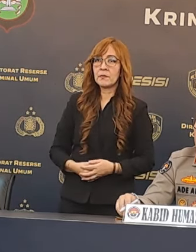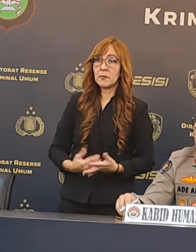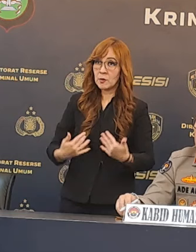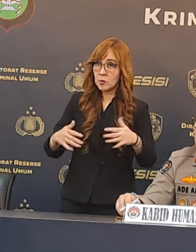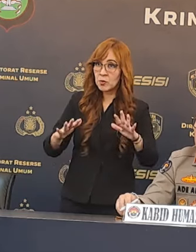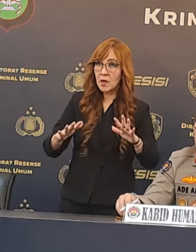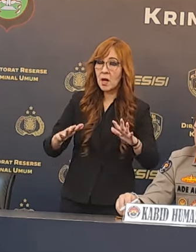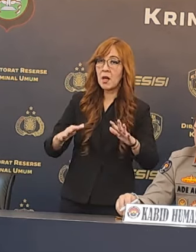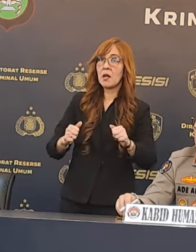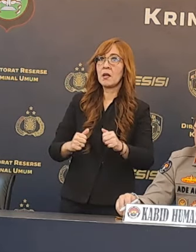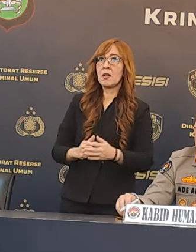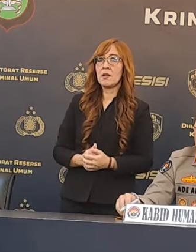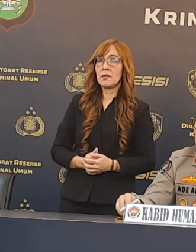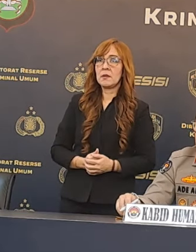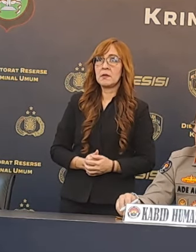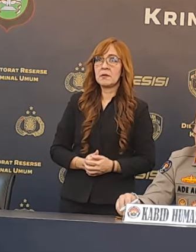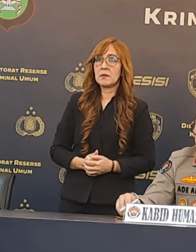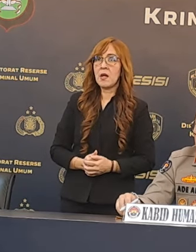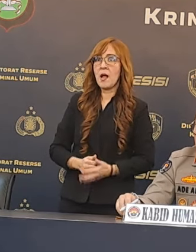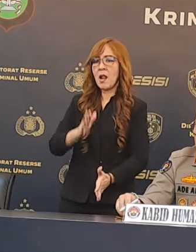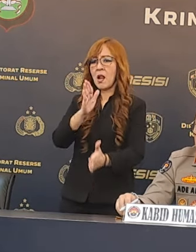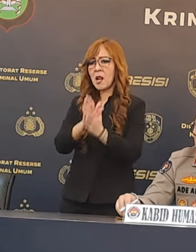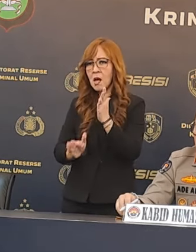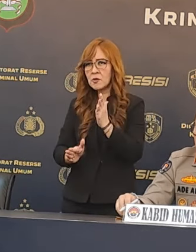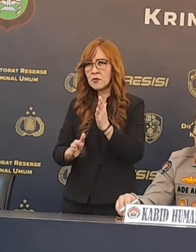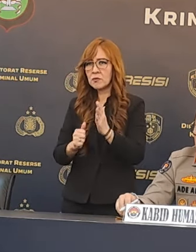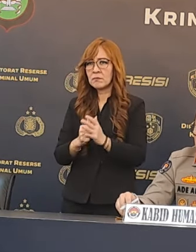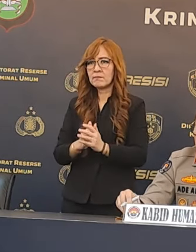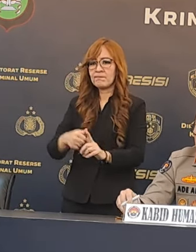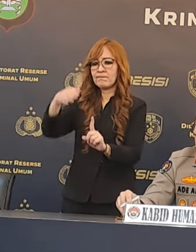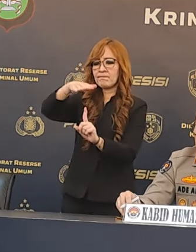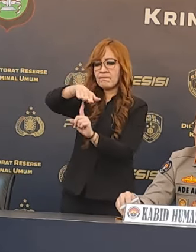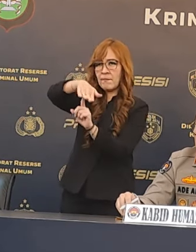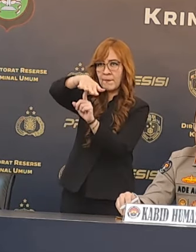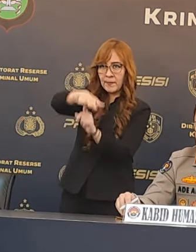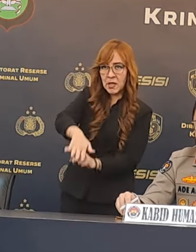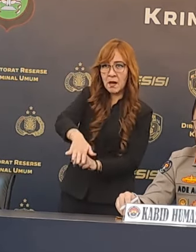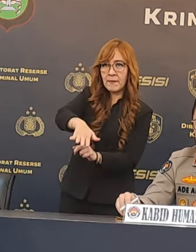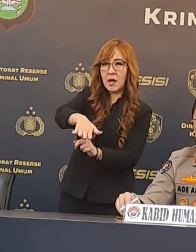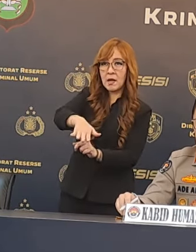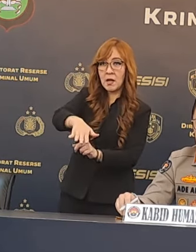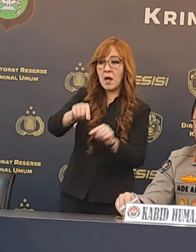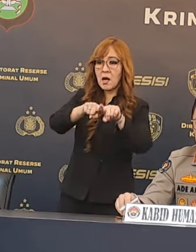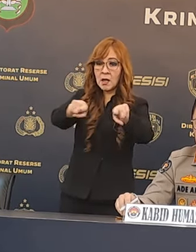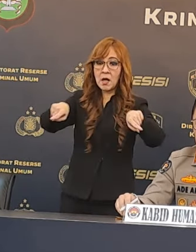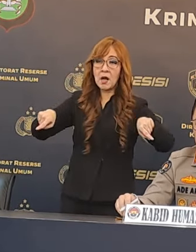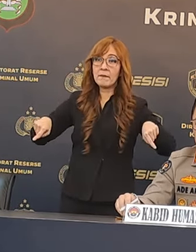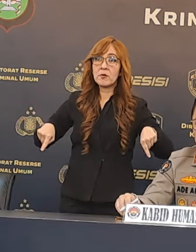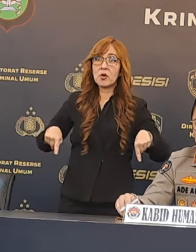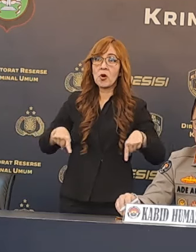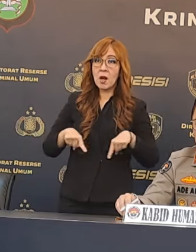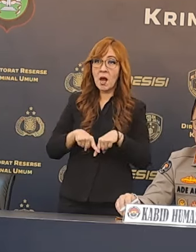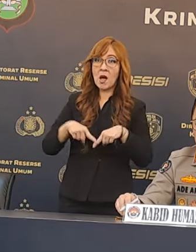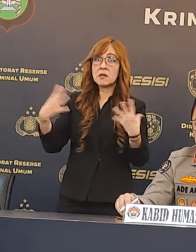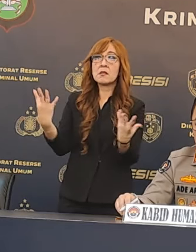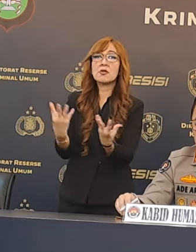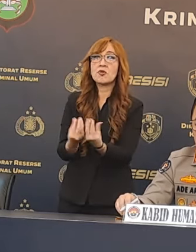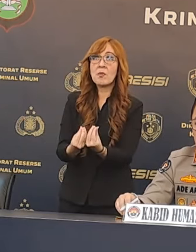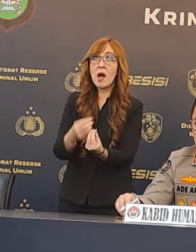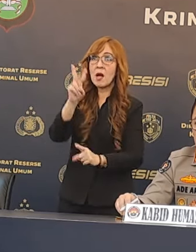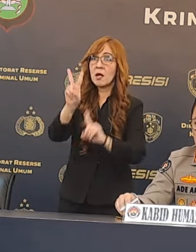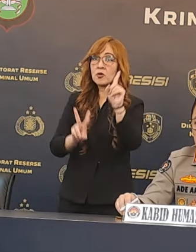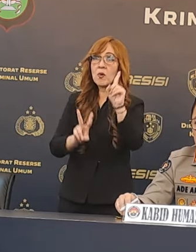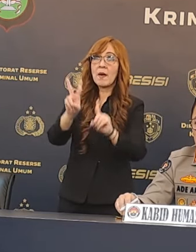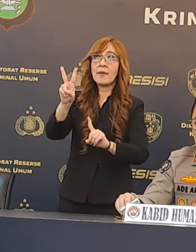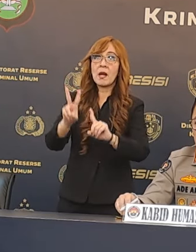lalu kemudian membenamkan korban ke dalam kolam sebanyak